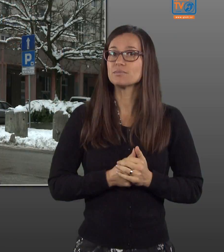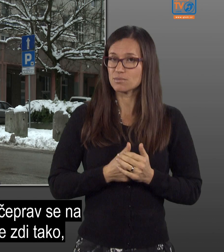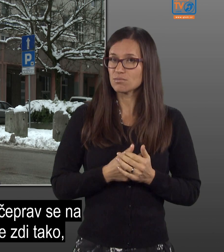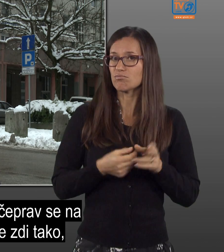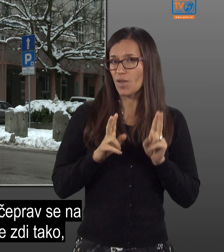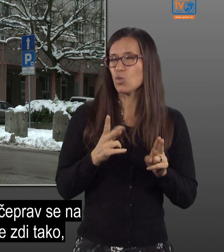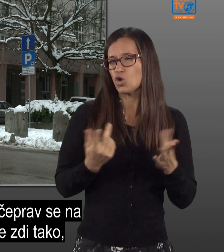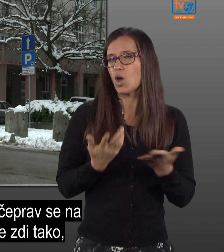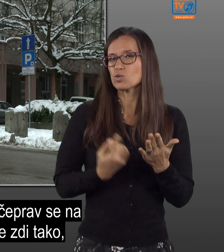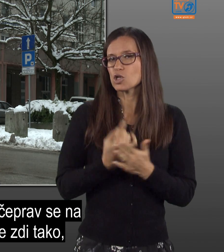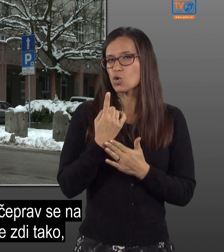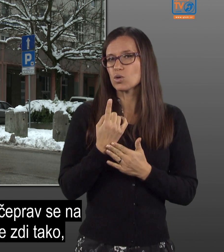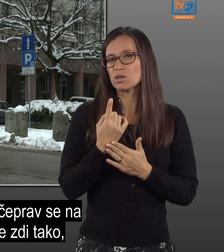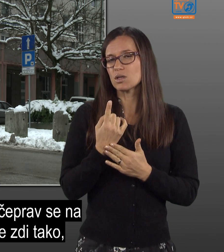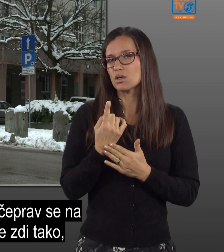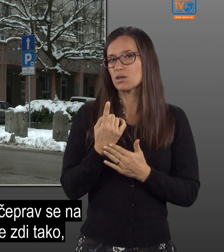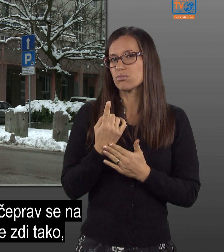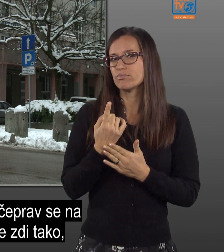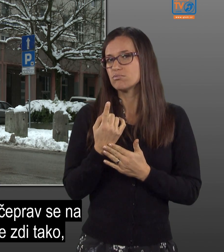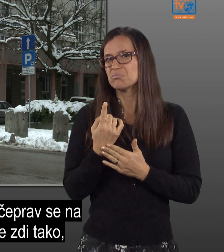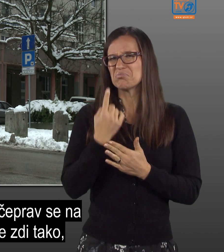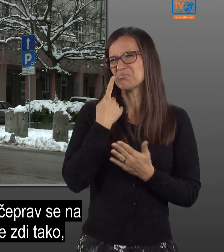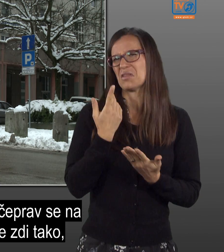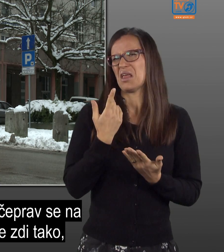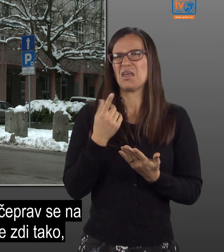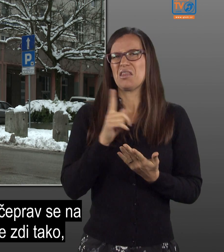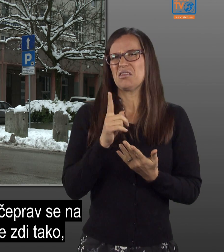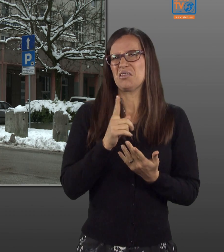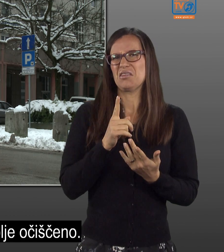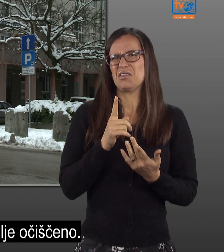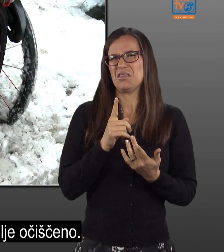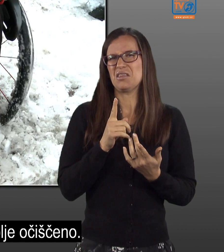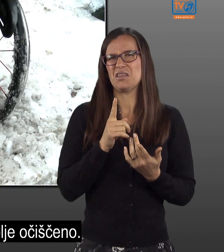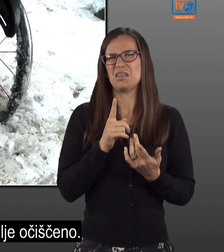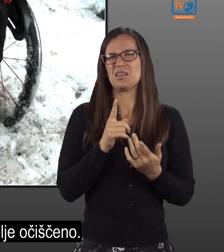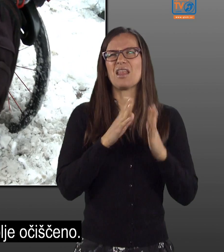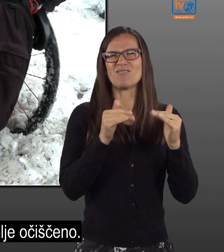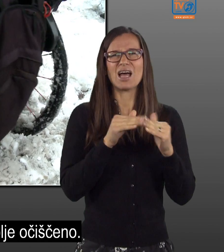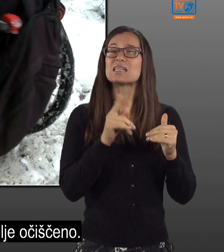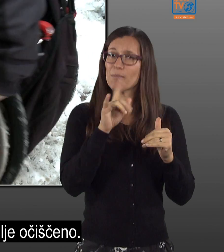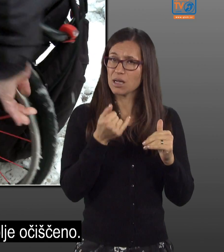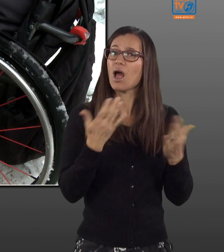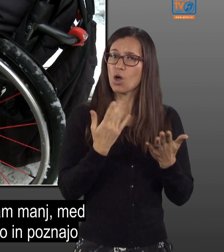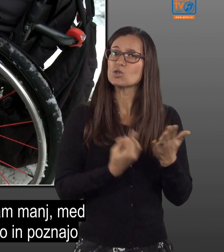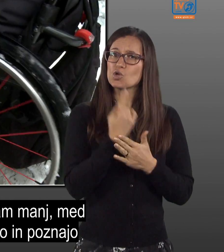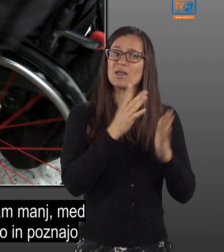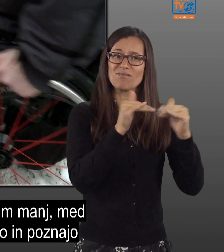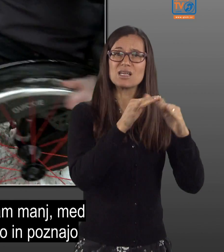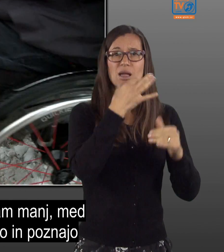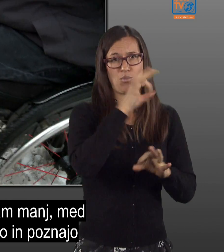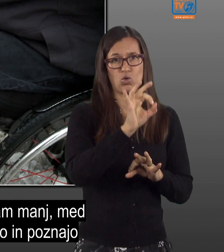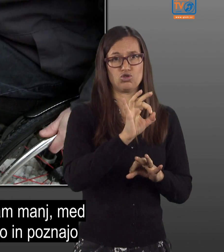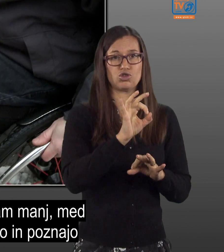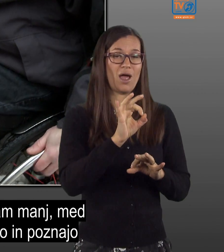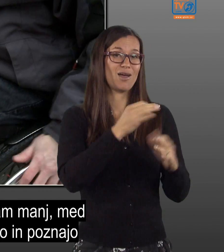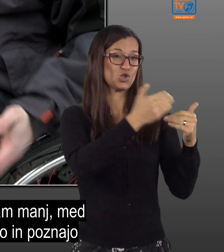Se zna zgoditi, čeprav mogoče na prvi pogled se ne zdi tako, da je na vasi boljše očiščeno, prebivalcev je tam manj,